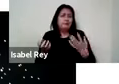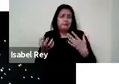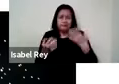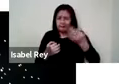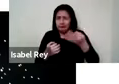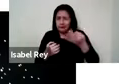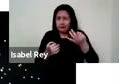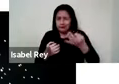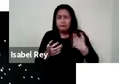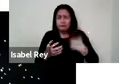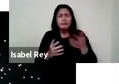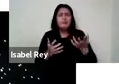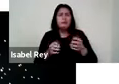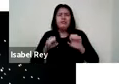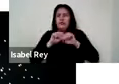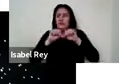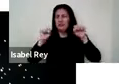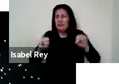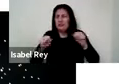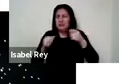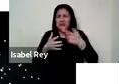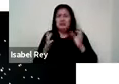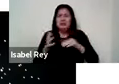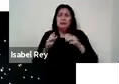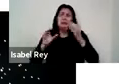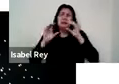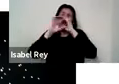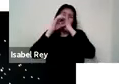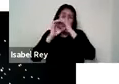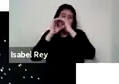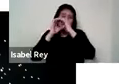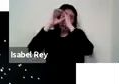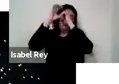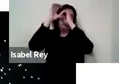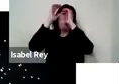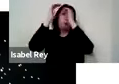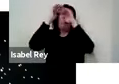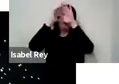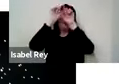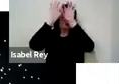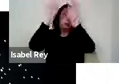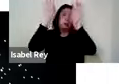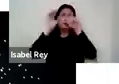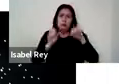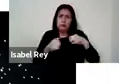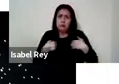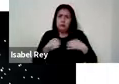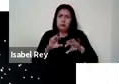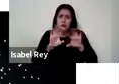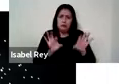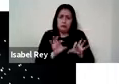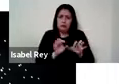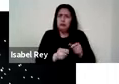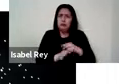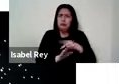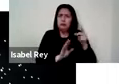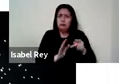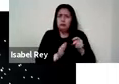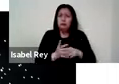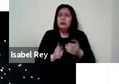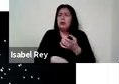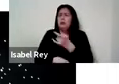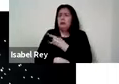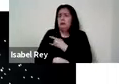realmente todo un sistema, digamos, astronómico especializado, tenemos unos software que son muy interesantes. La Universidad de Harry